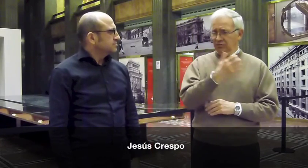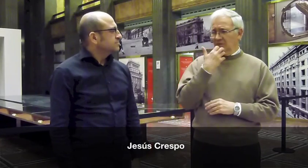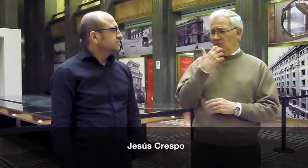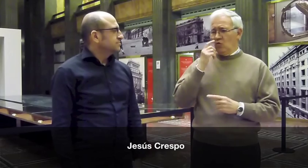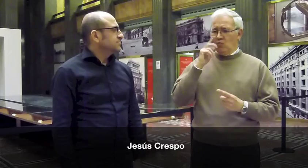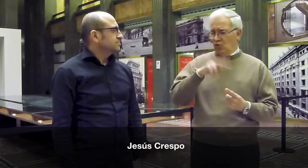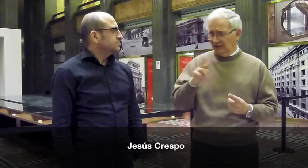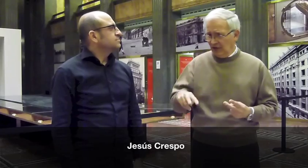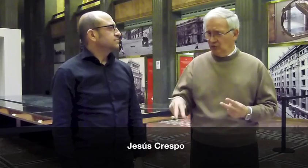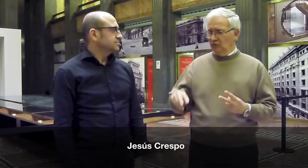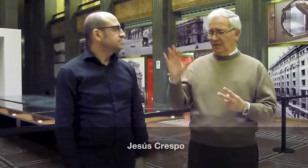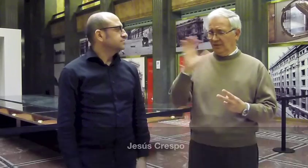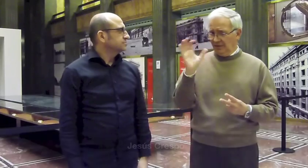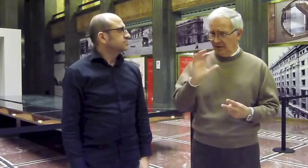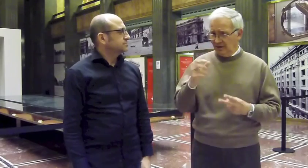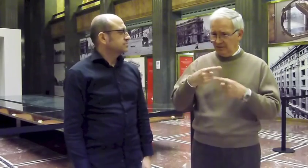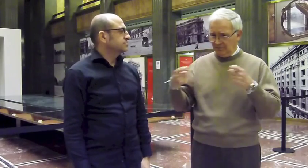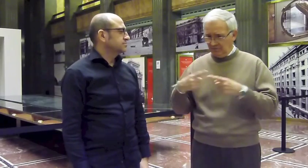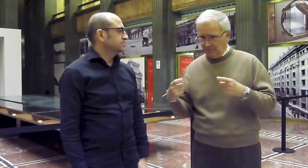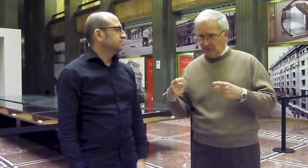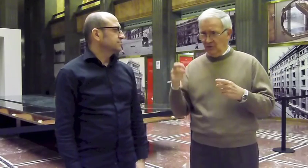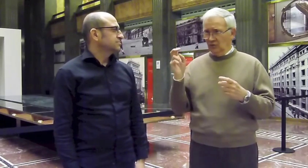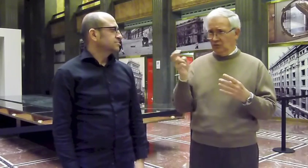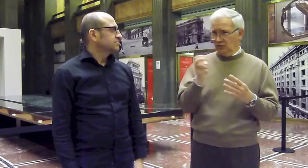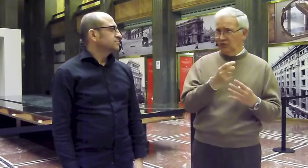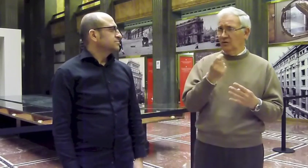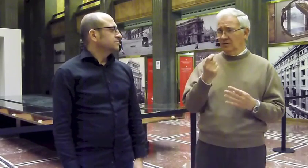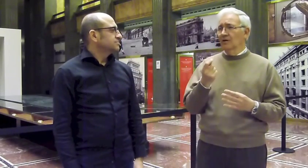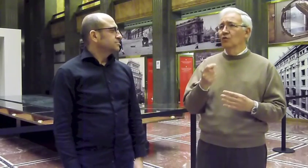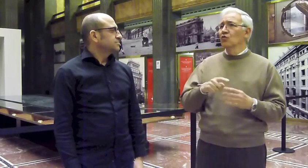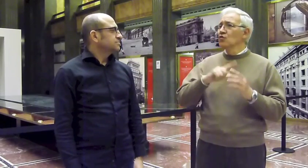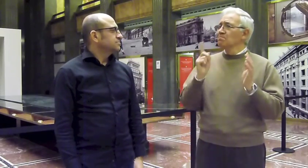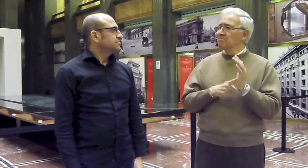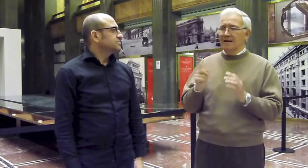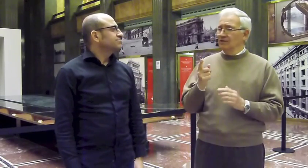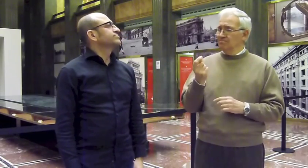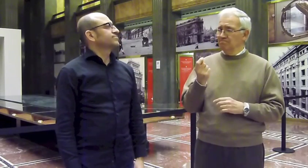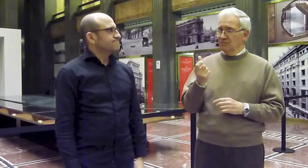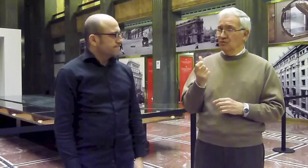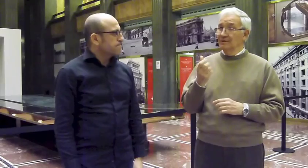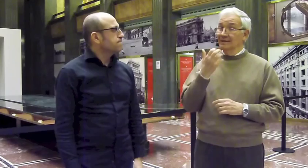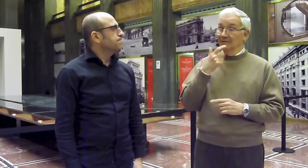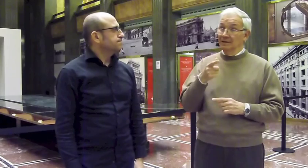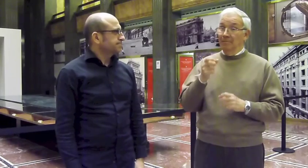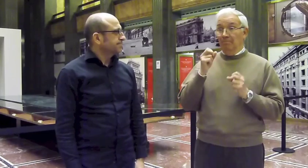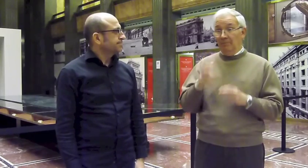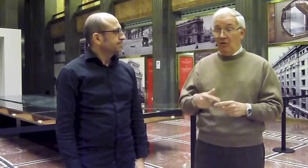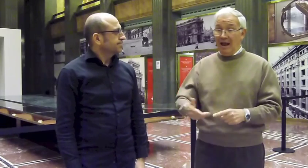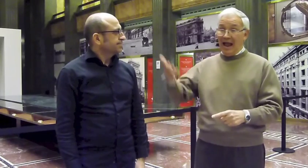la actualidad ya hay sitios accesibles como son museos, cine con subtitulado, pero no